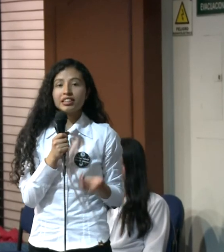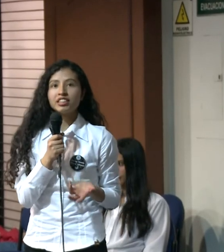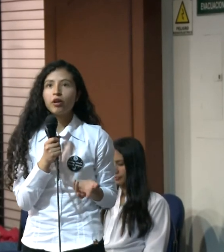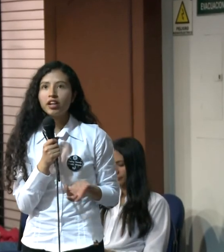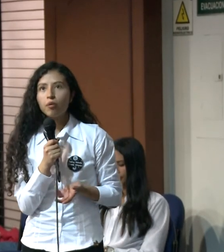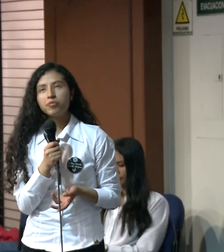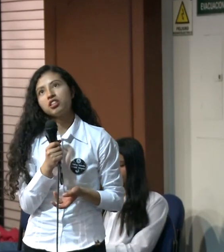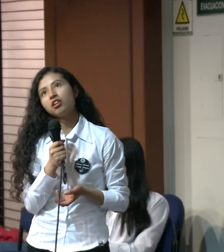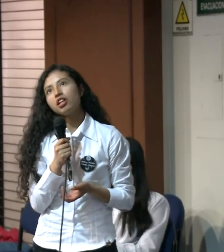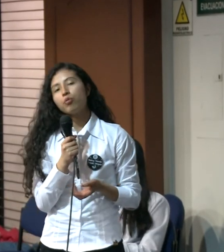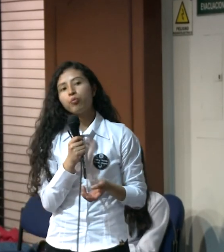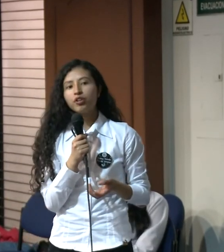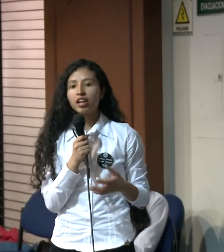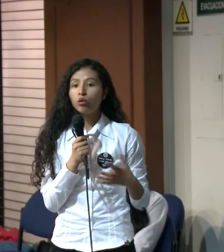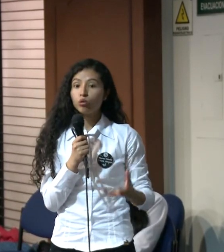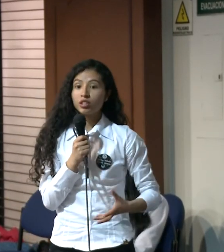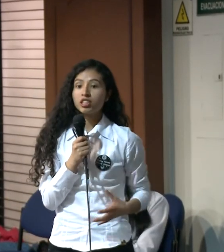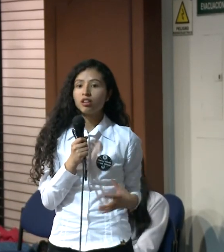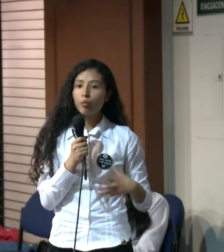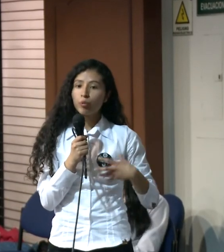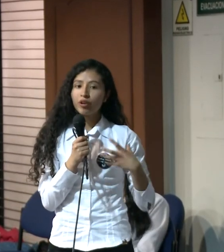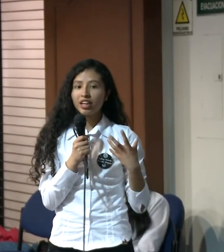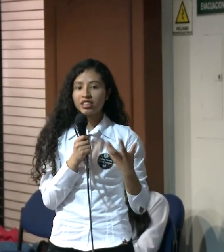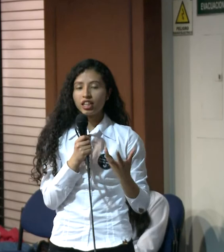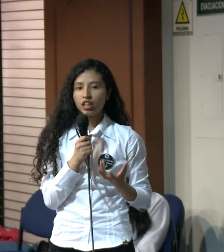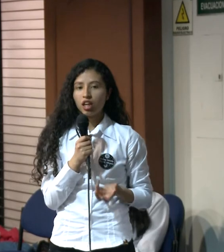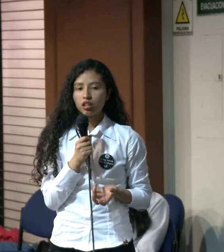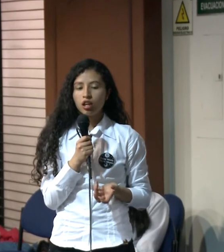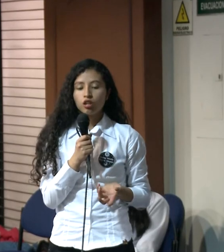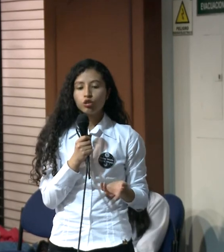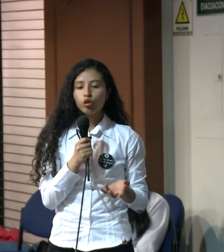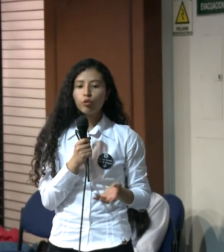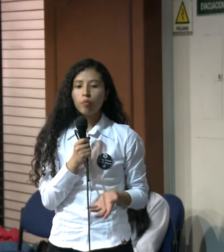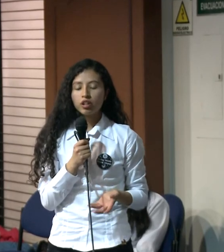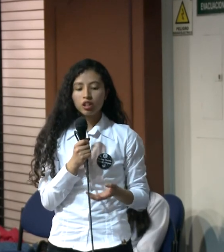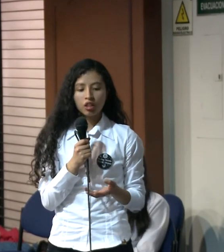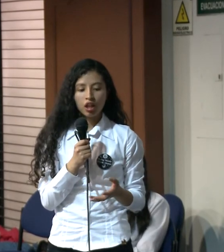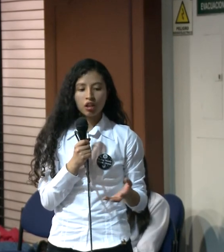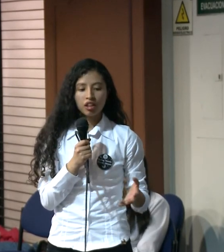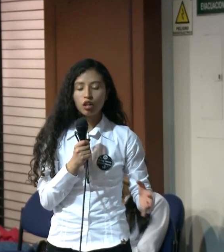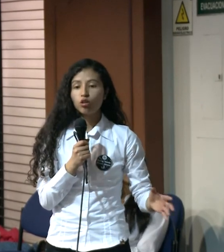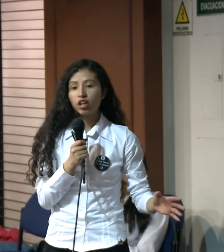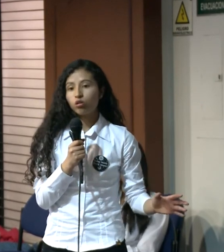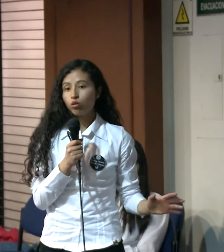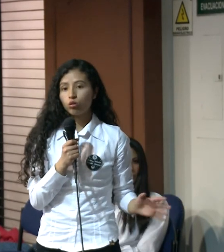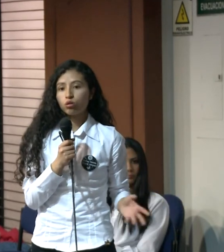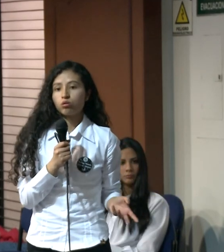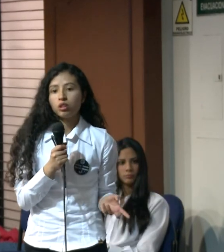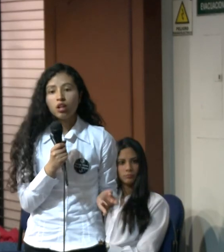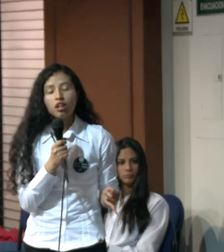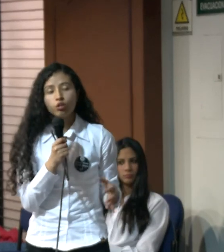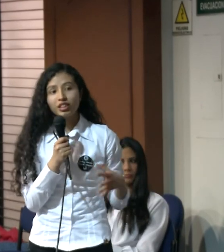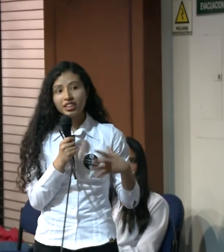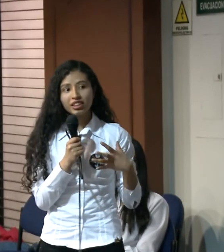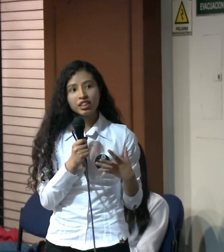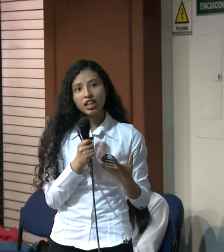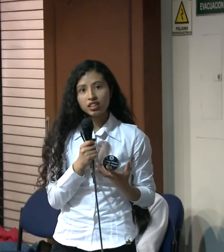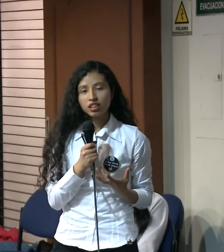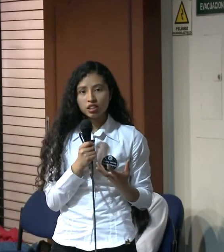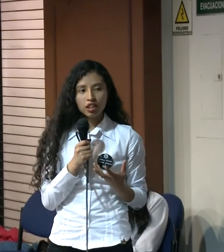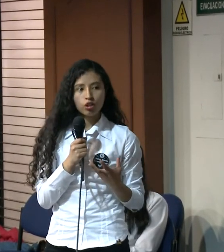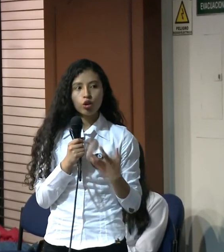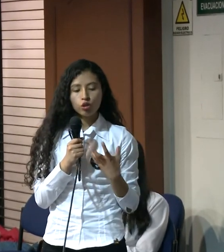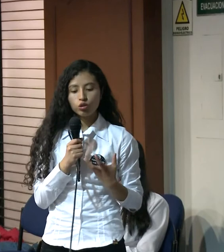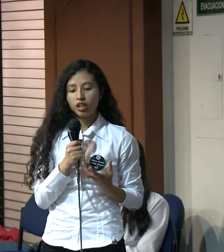porque es que si se van a proponer ajustes, si se van a proponer estrategias, yo no puedo partir de algo que no conozco, ¿sí? Entonces sí